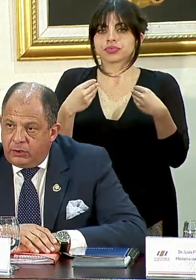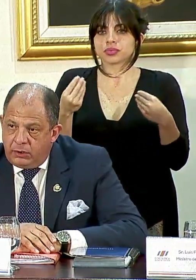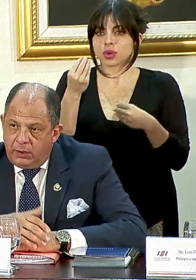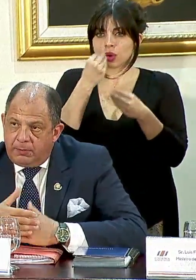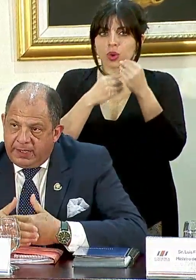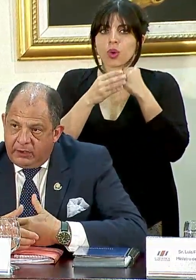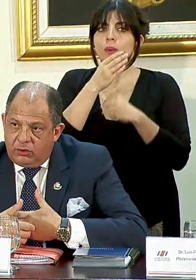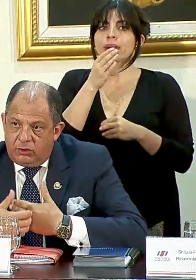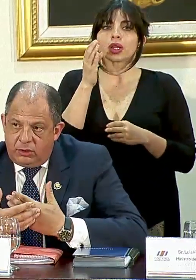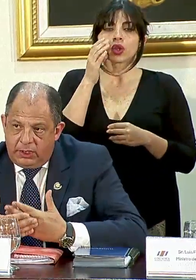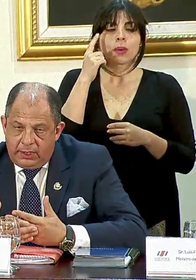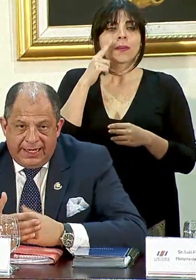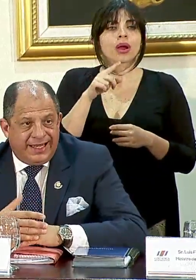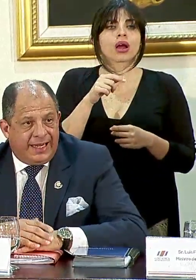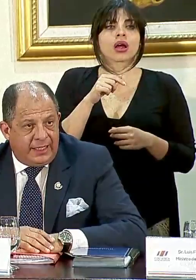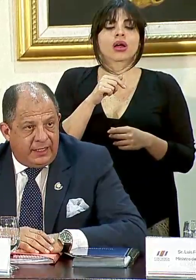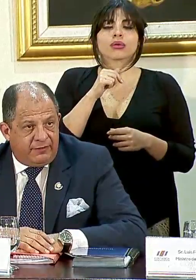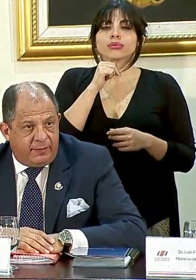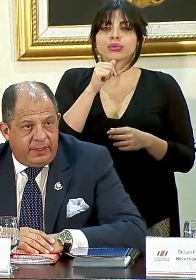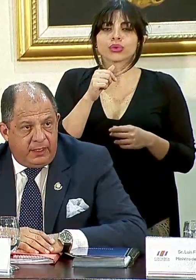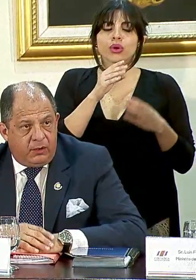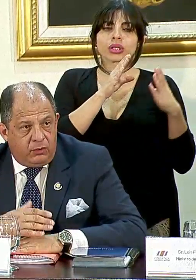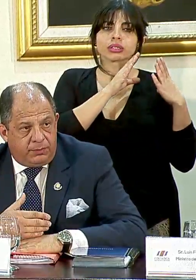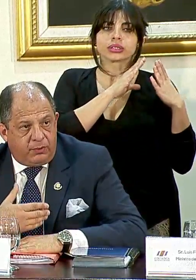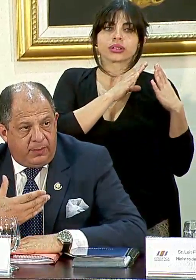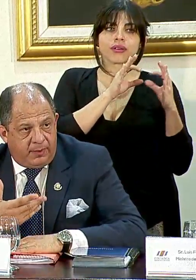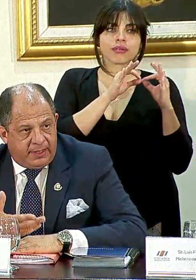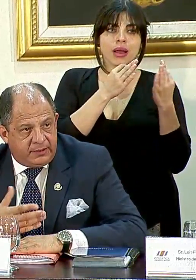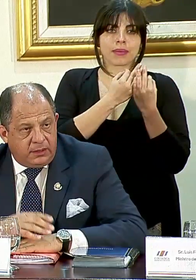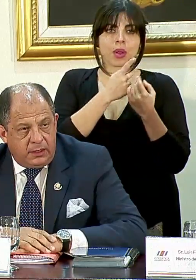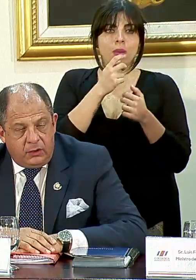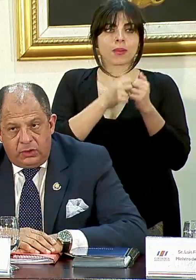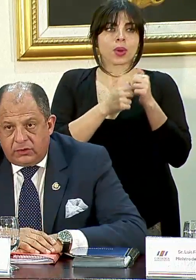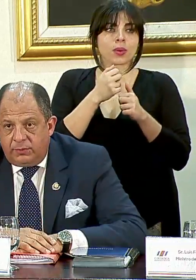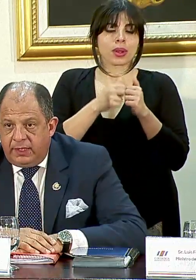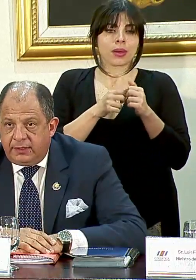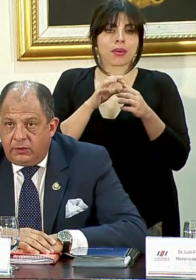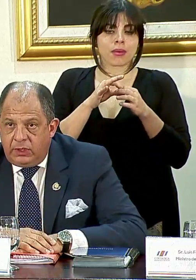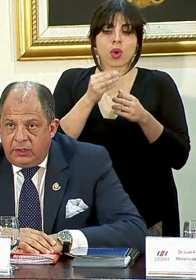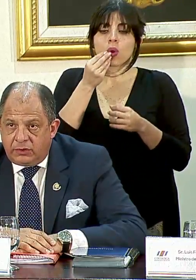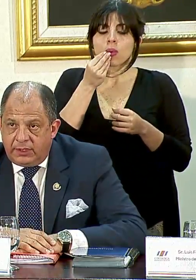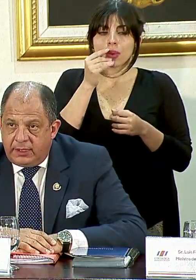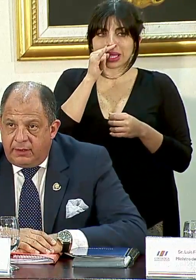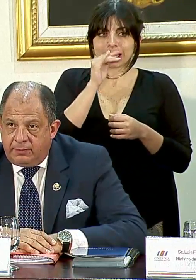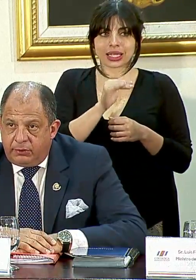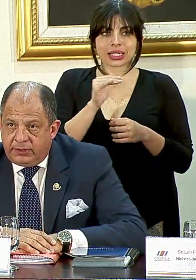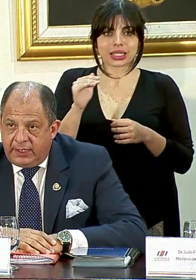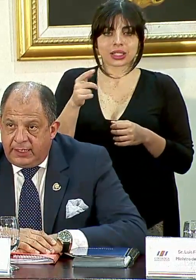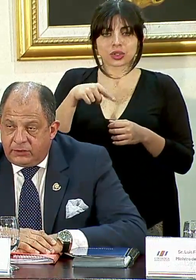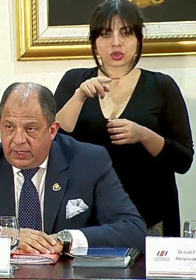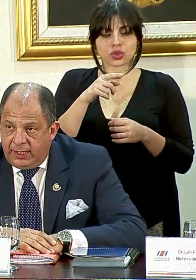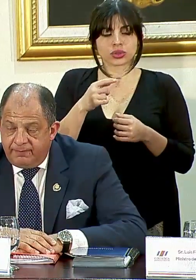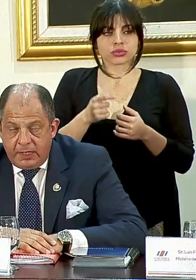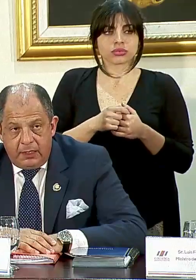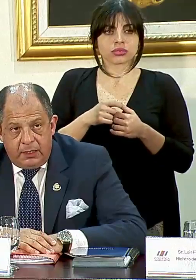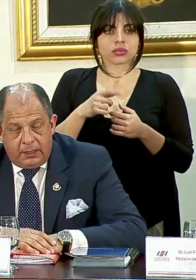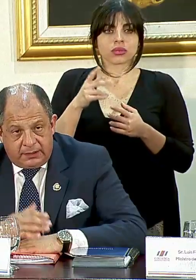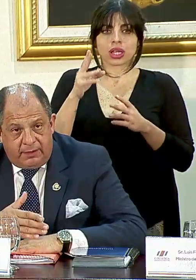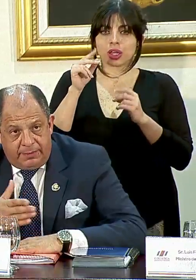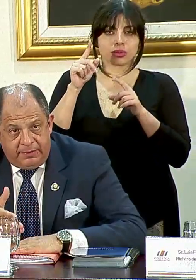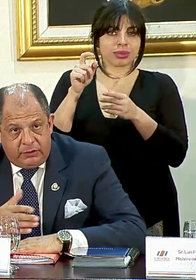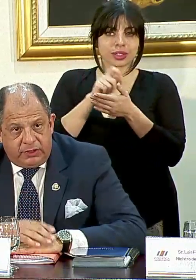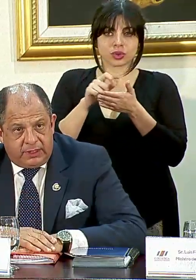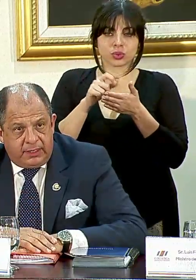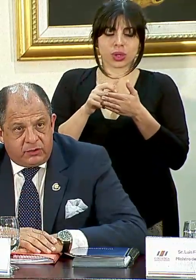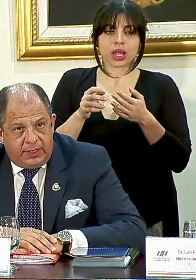de comedor para no cargarle a la familia un problema más con las comidas de los niños que estaban por estar en la escuela, que